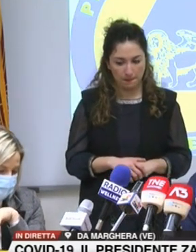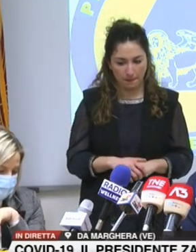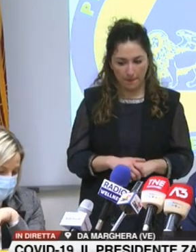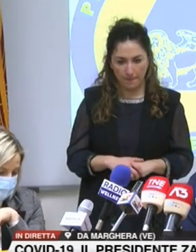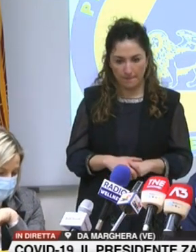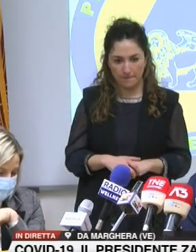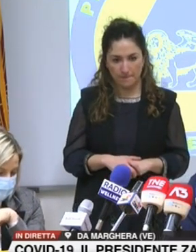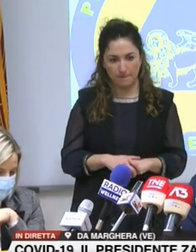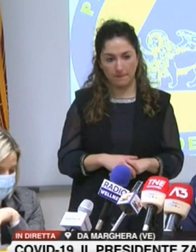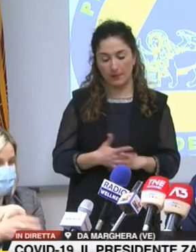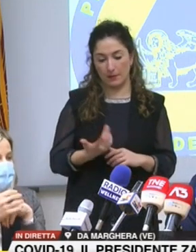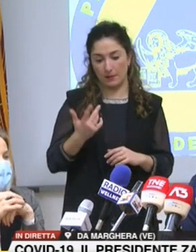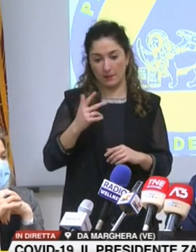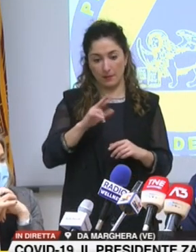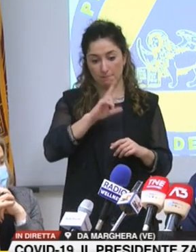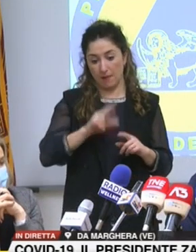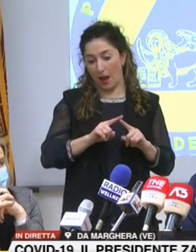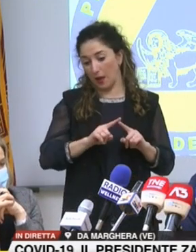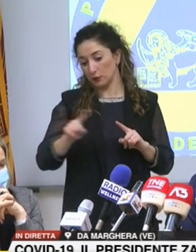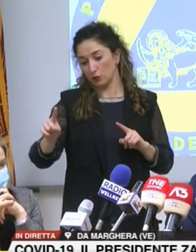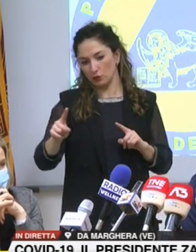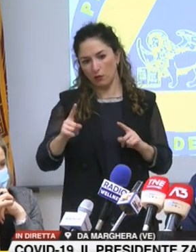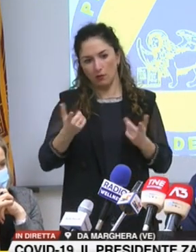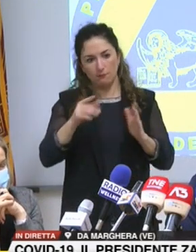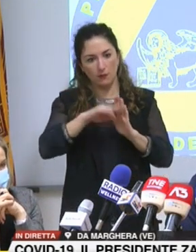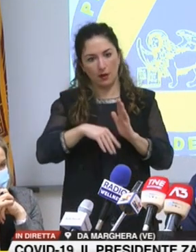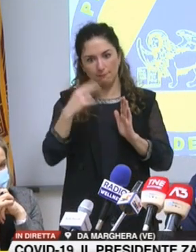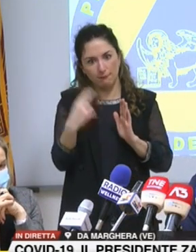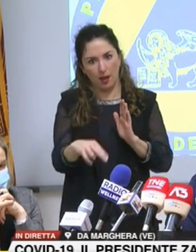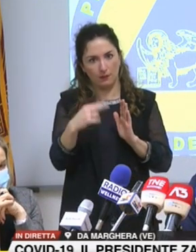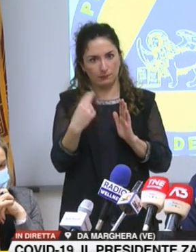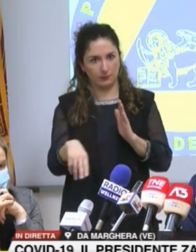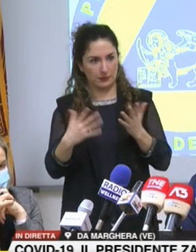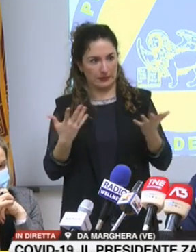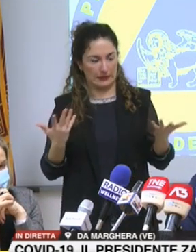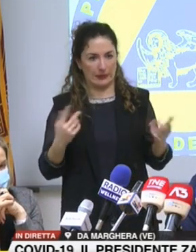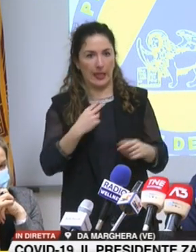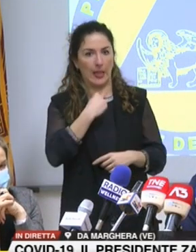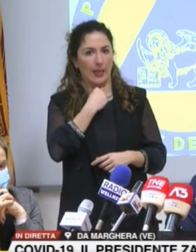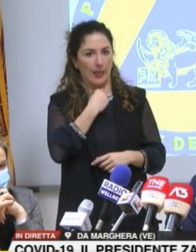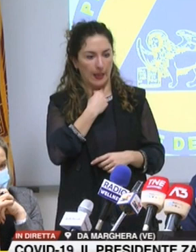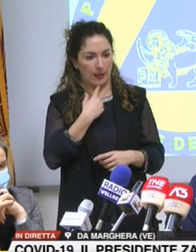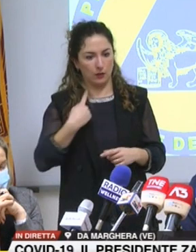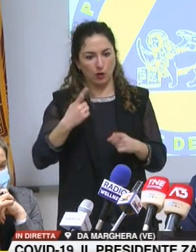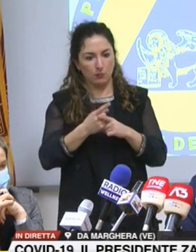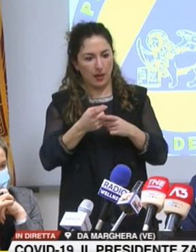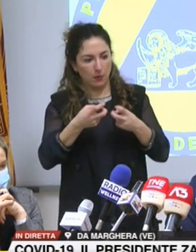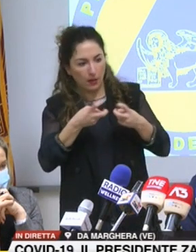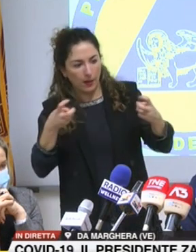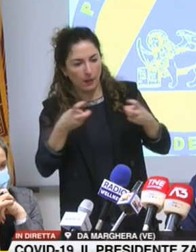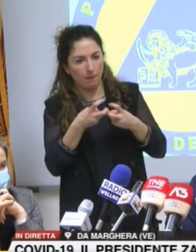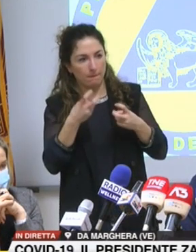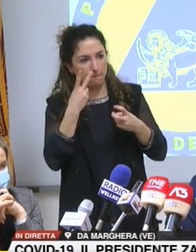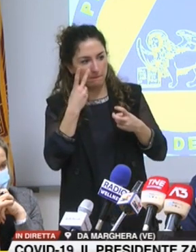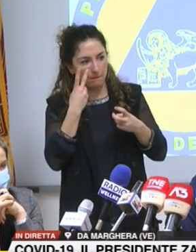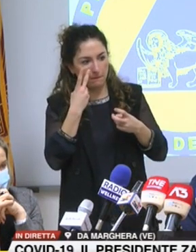solida da marzo in poi su come programmare, sicuramente ci costringe ad essere elastici su quello che è lo